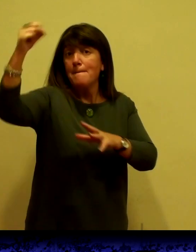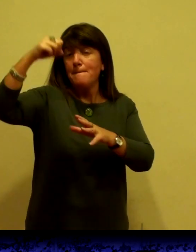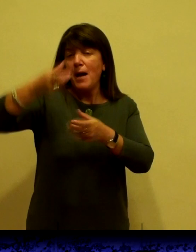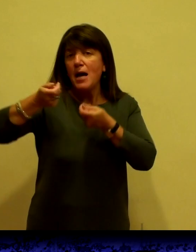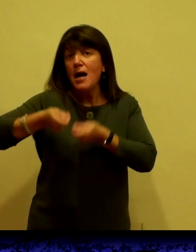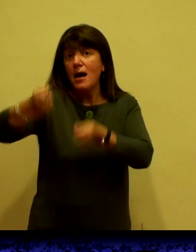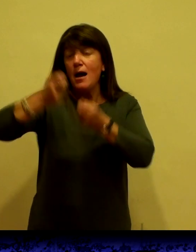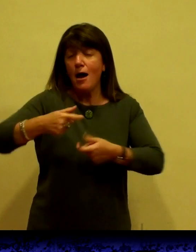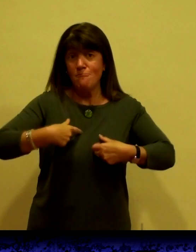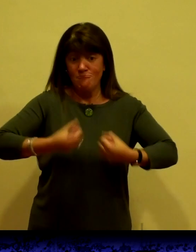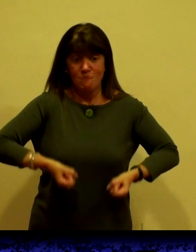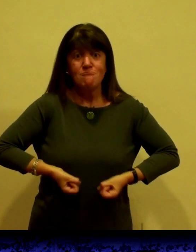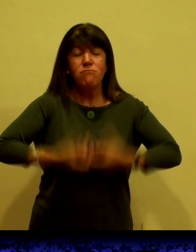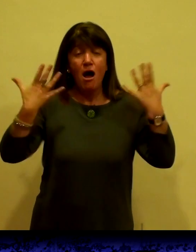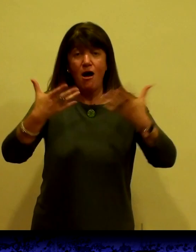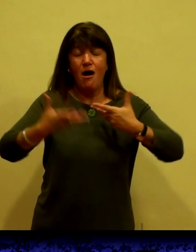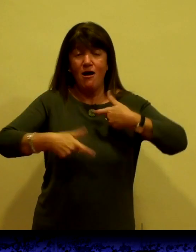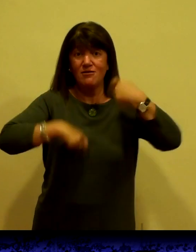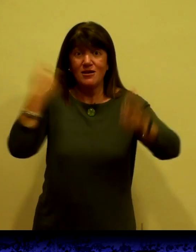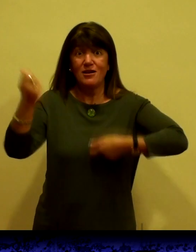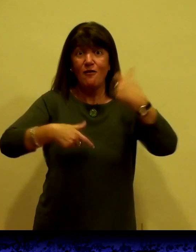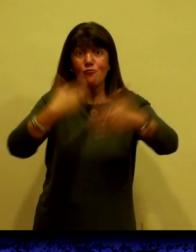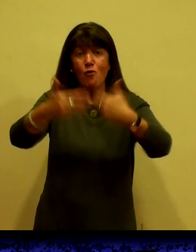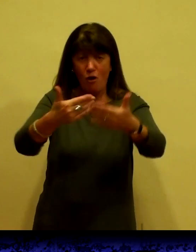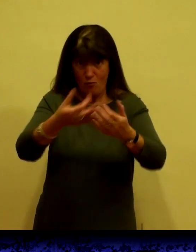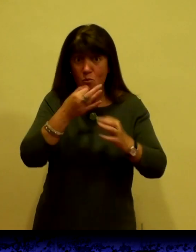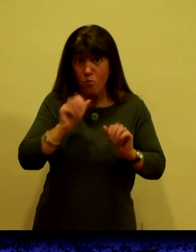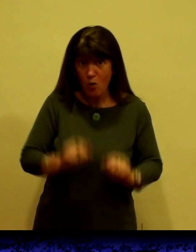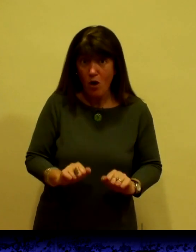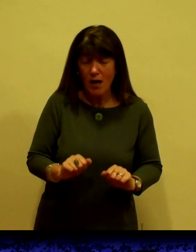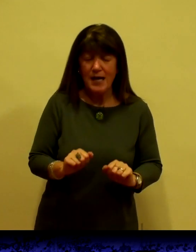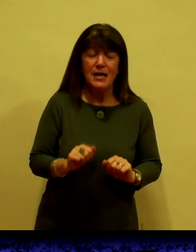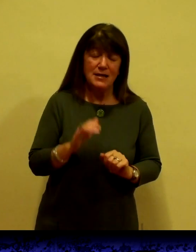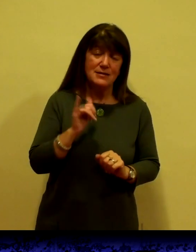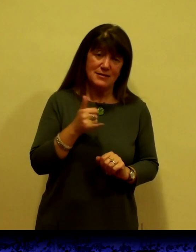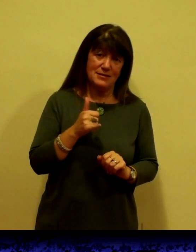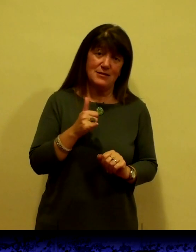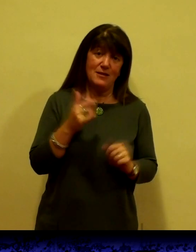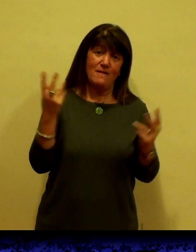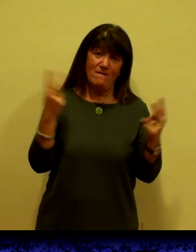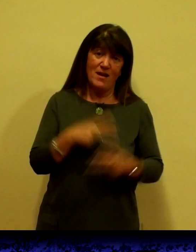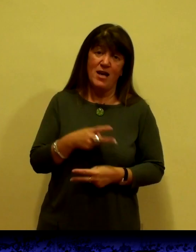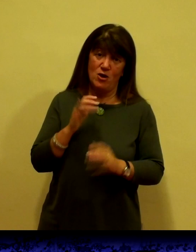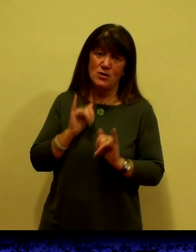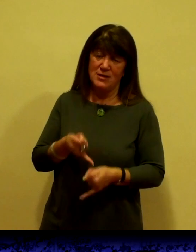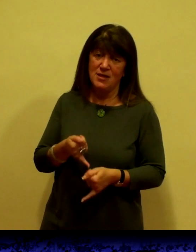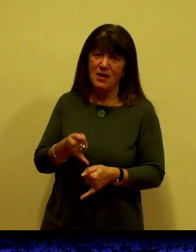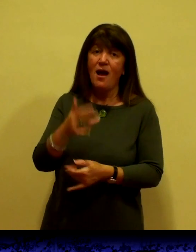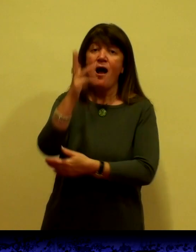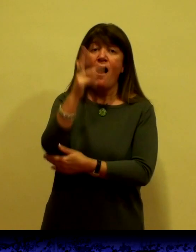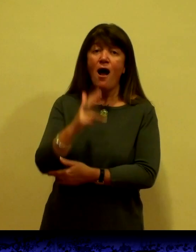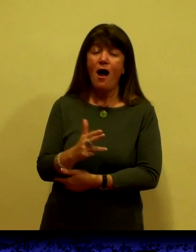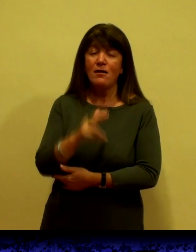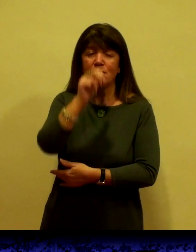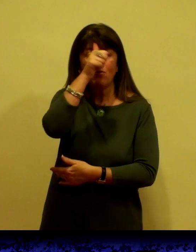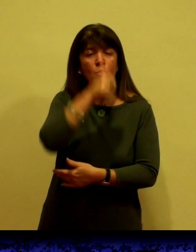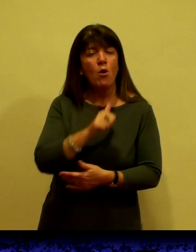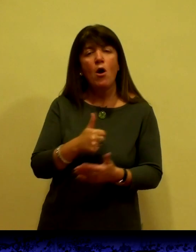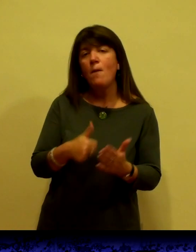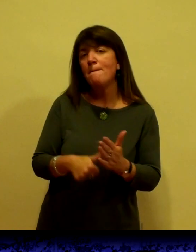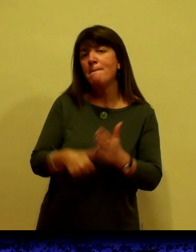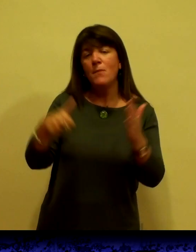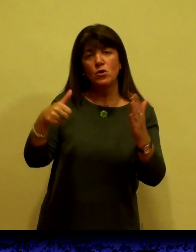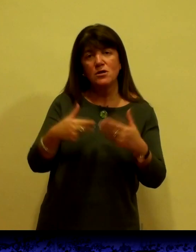senz'altro l'arte ha un ruolo importante, perché ti porta a materializzare, no? A rendere